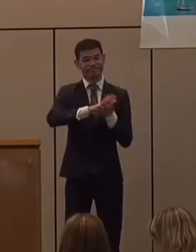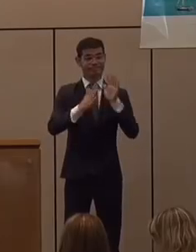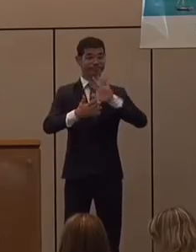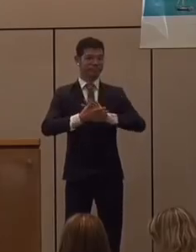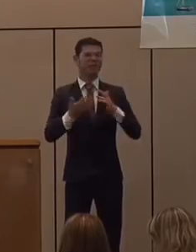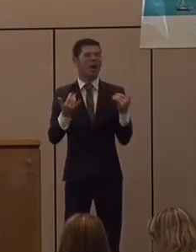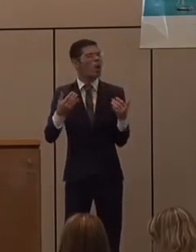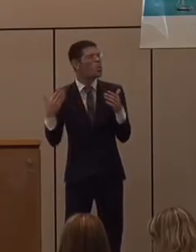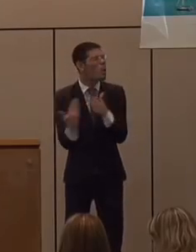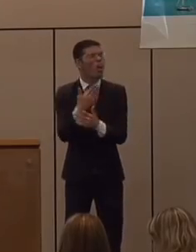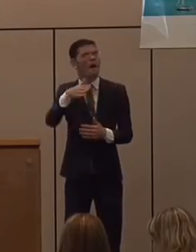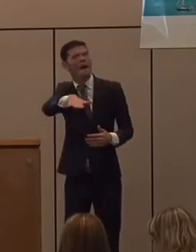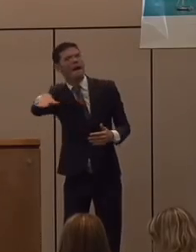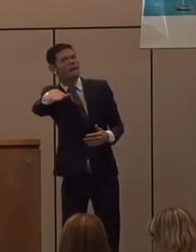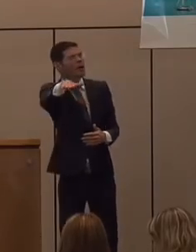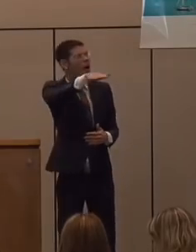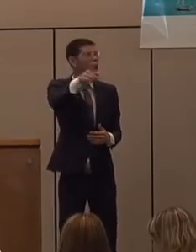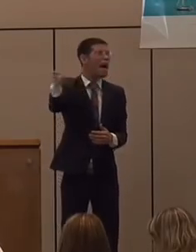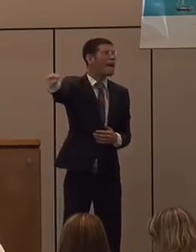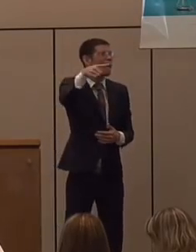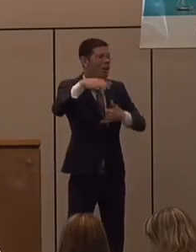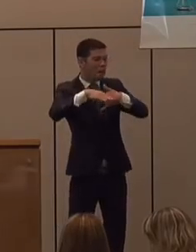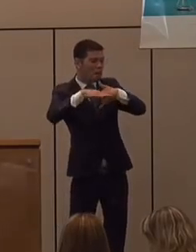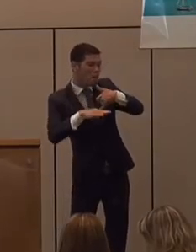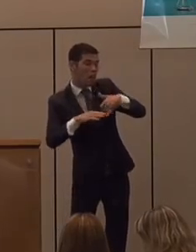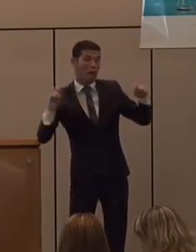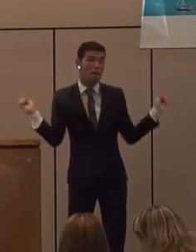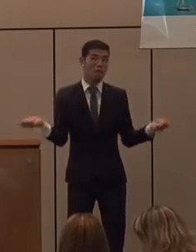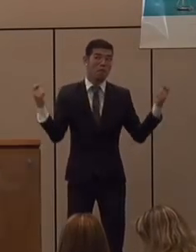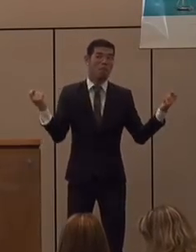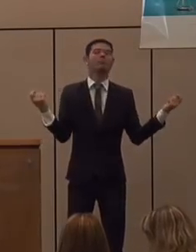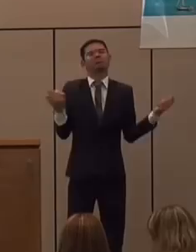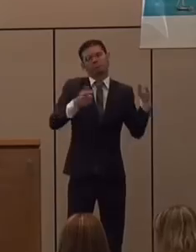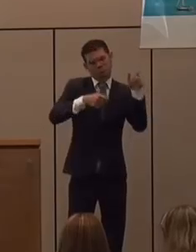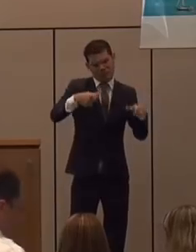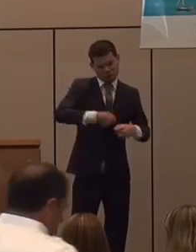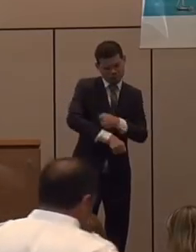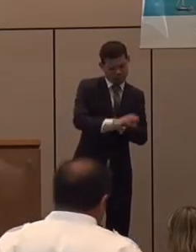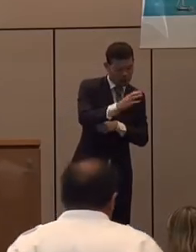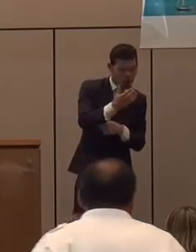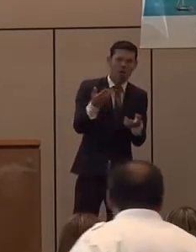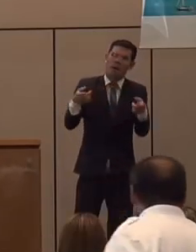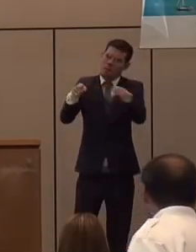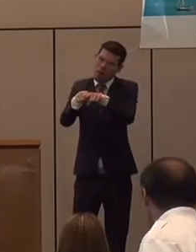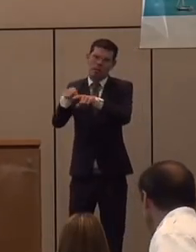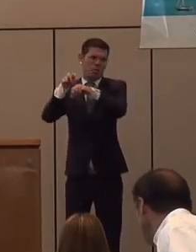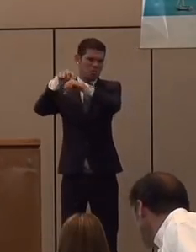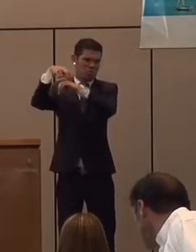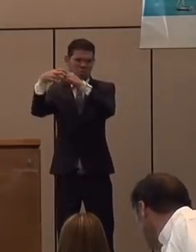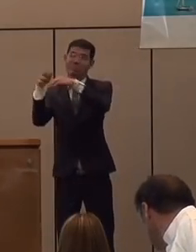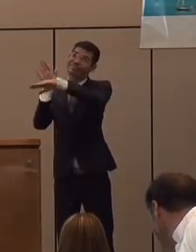estamos promocionando y adonde podemos invitar a los colombianos y extranjeros a que conozcan sitios diferentes